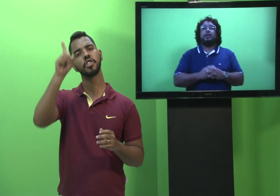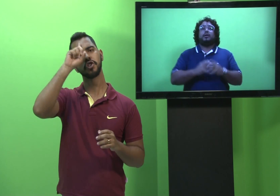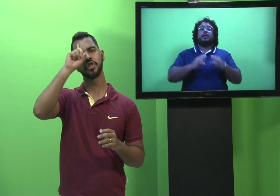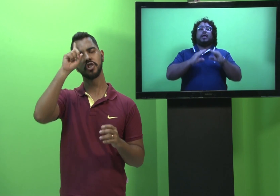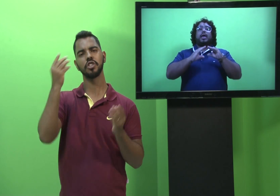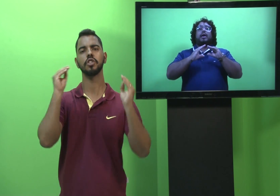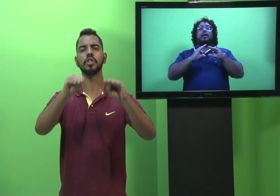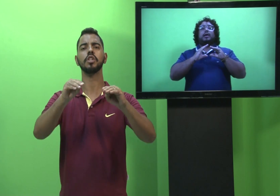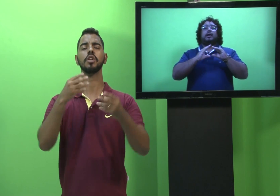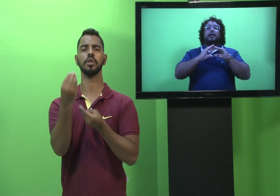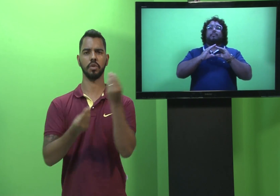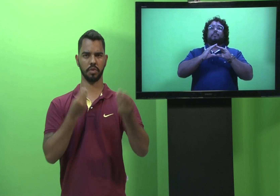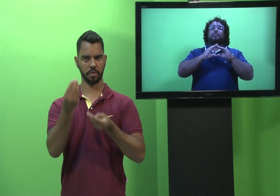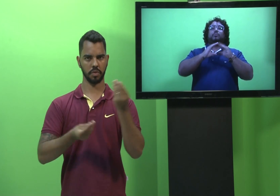sempre